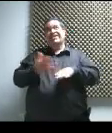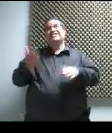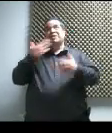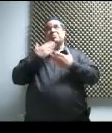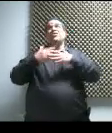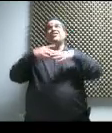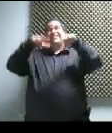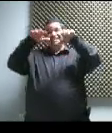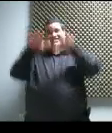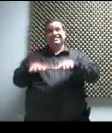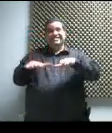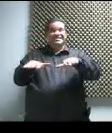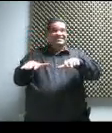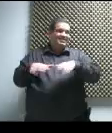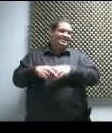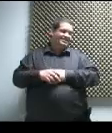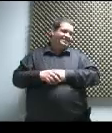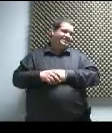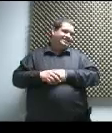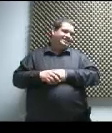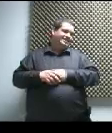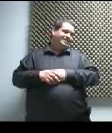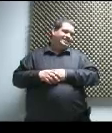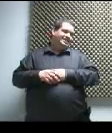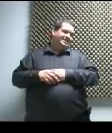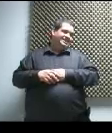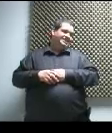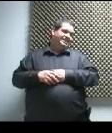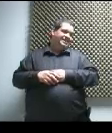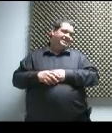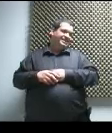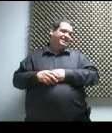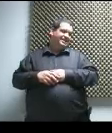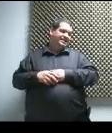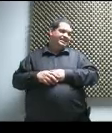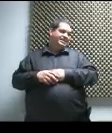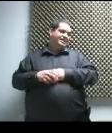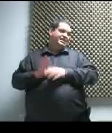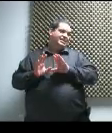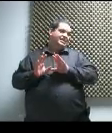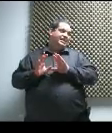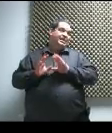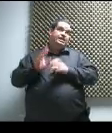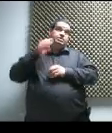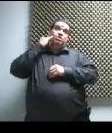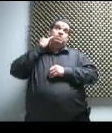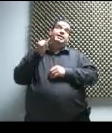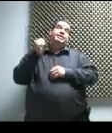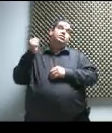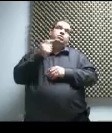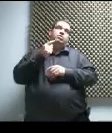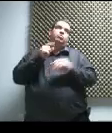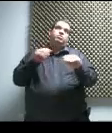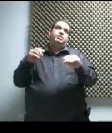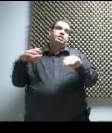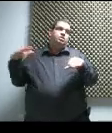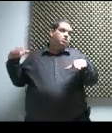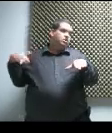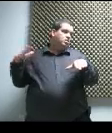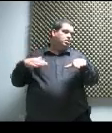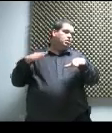Alex? No, están en serio, están en Sujetarse del mismo pupitre, por ejemplo. Sí, imagínense, porque con todo el movimiento de la onda